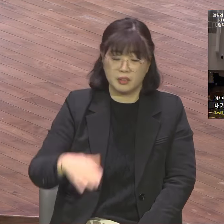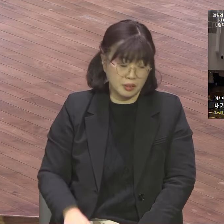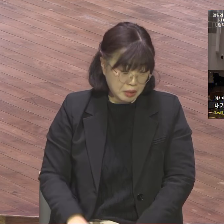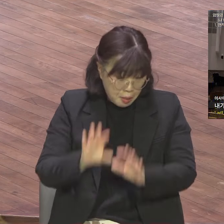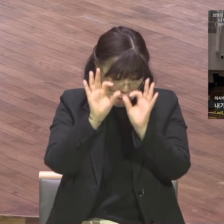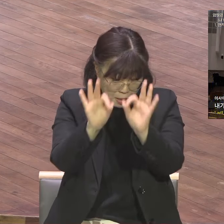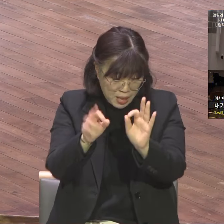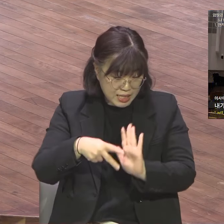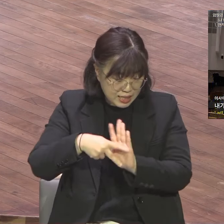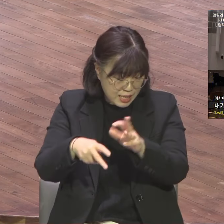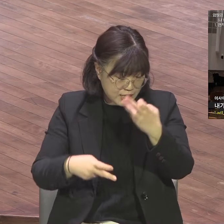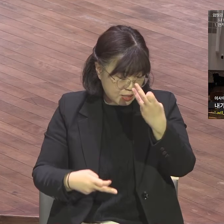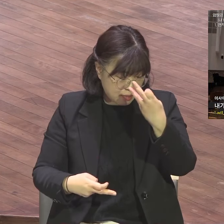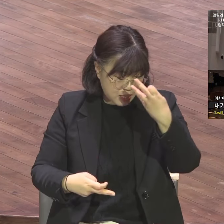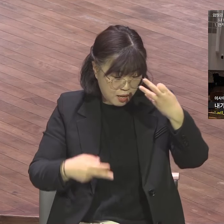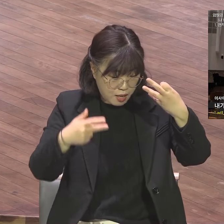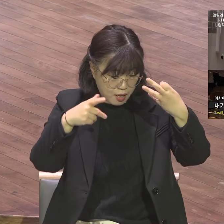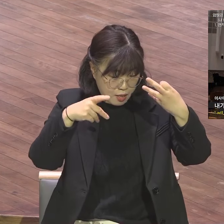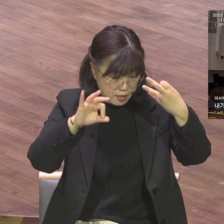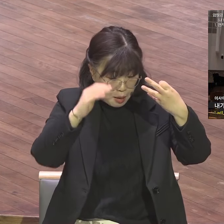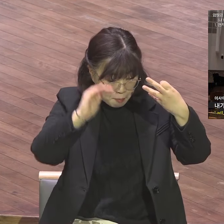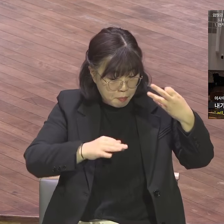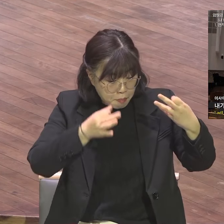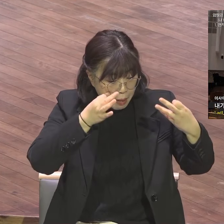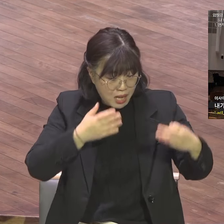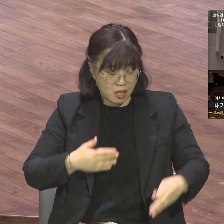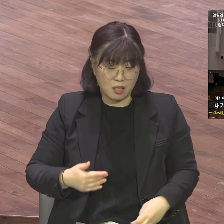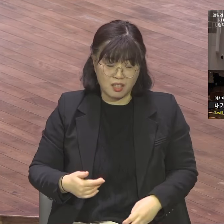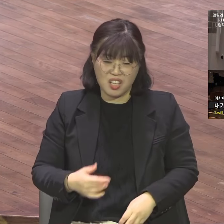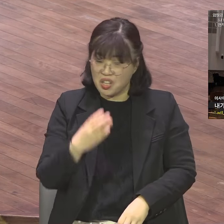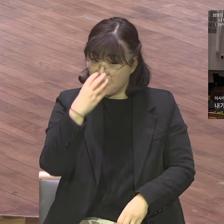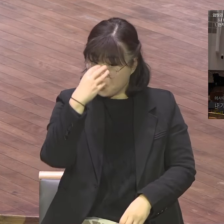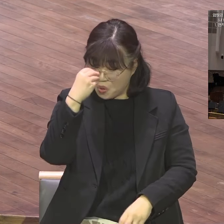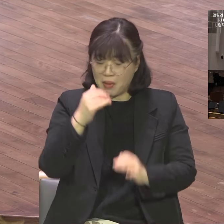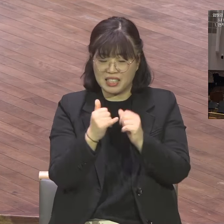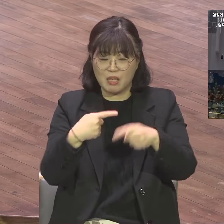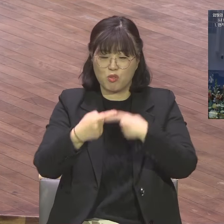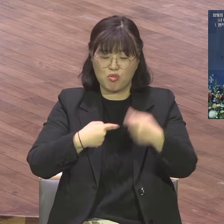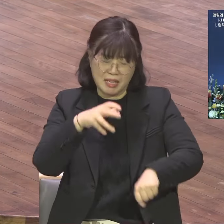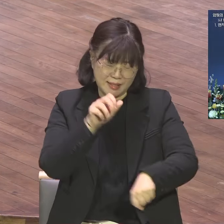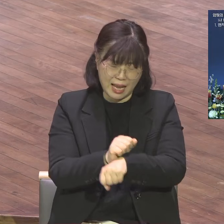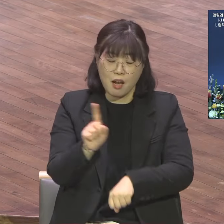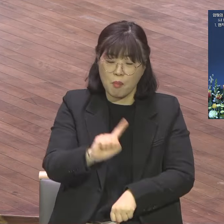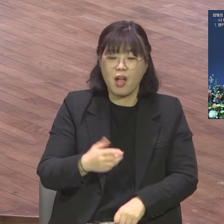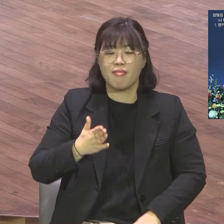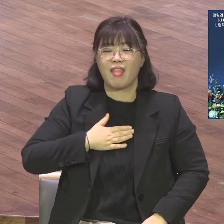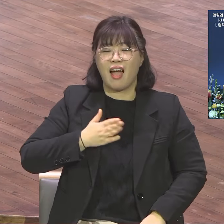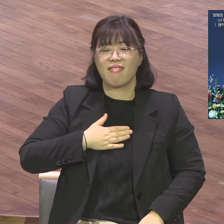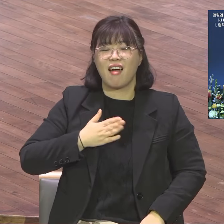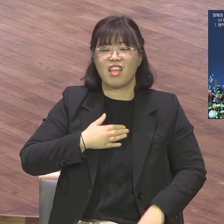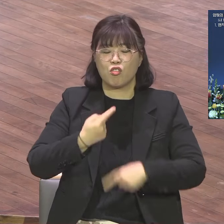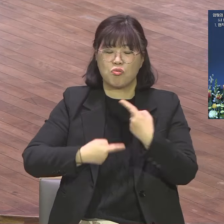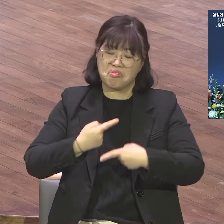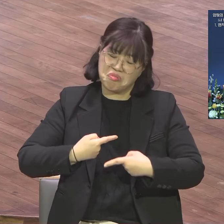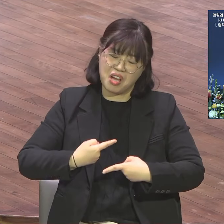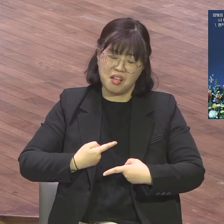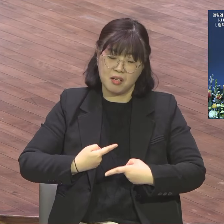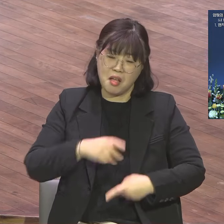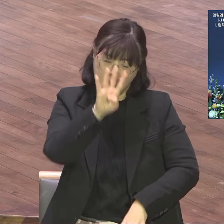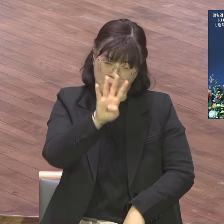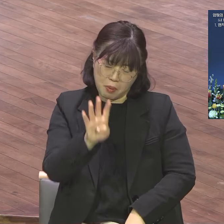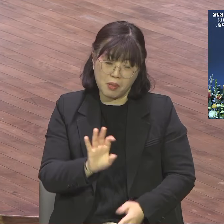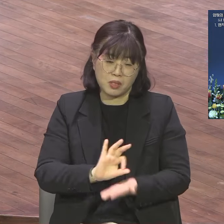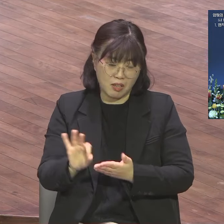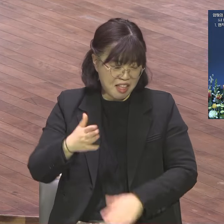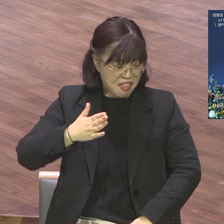유독 내가라는 말이 많이 나옵니다. 교만한 사람들은요 특징이 내가를 많이 해요. 내가 하늘에